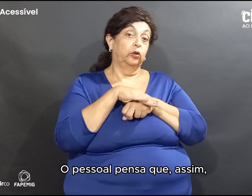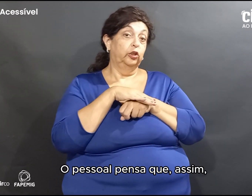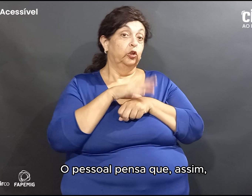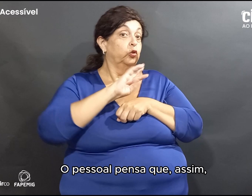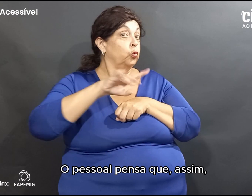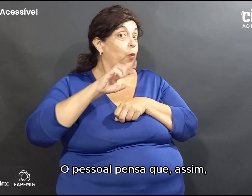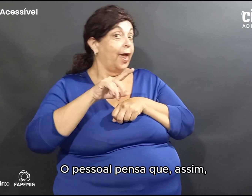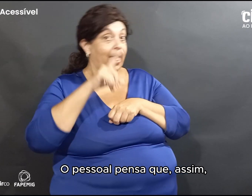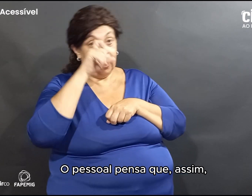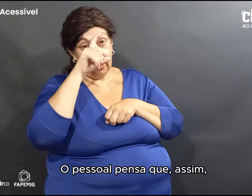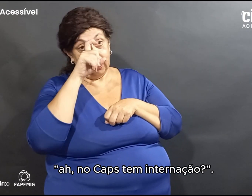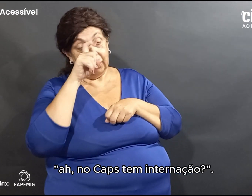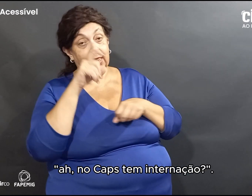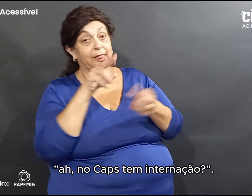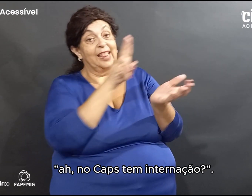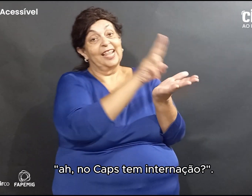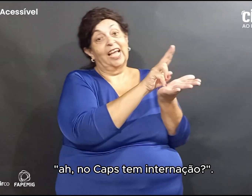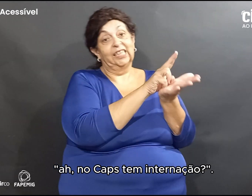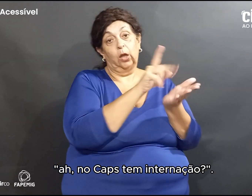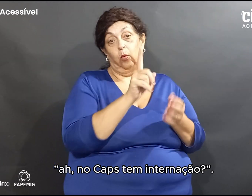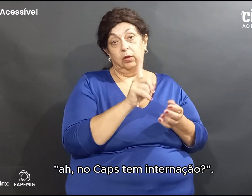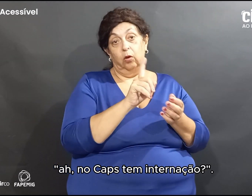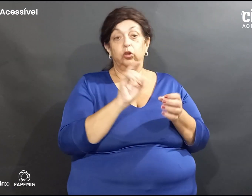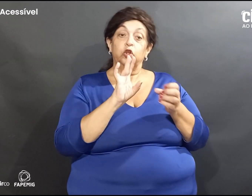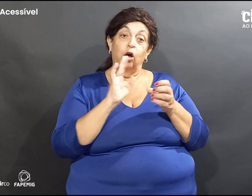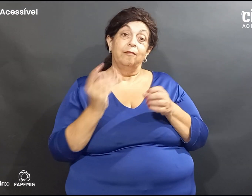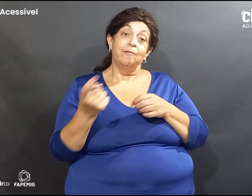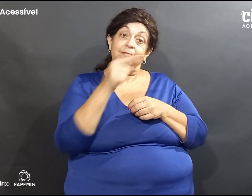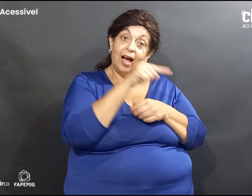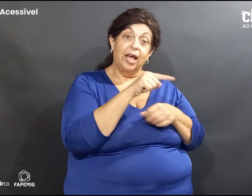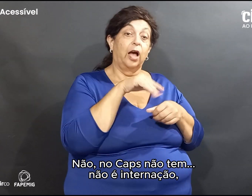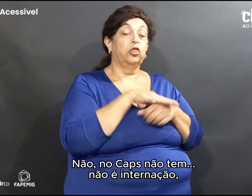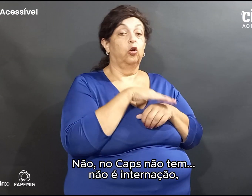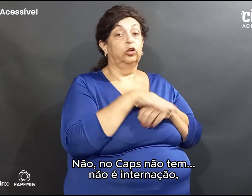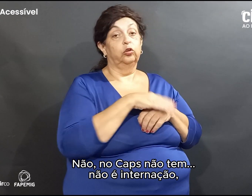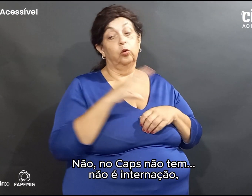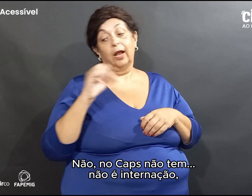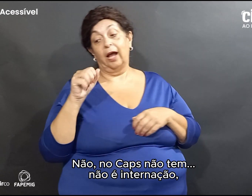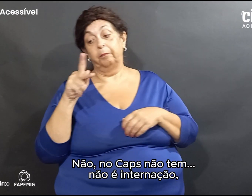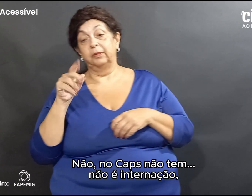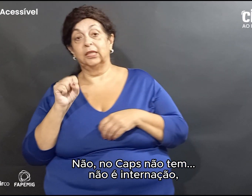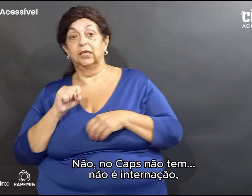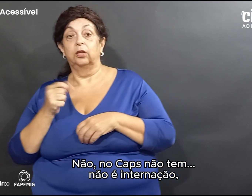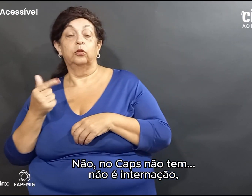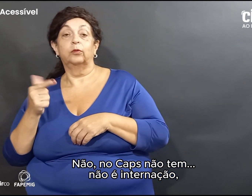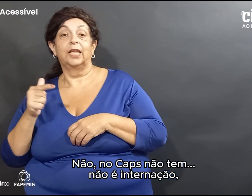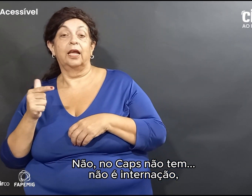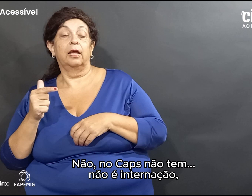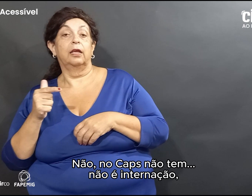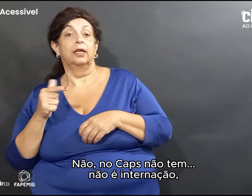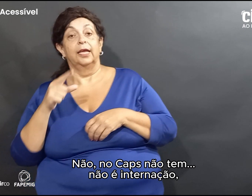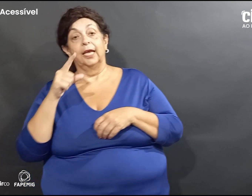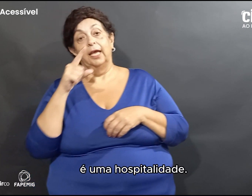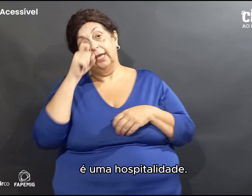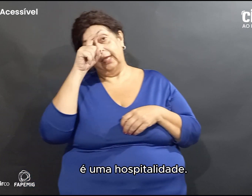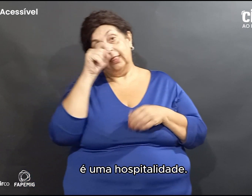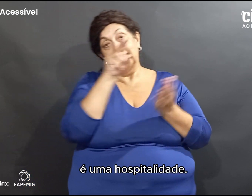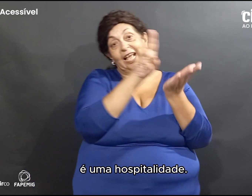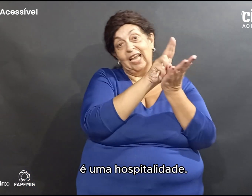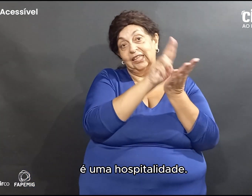pessoal pensa que assim, no CAPS tem internação? Não, no CAPS não é internação, é uma hospitalidade.